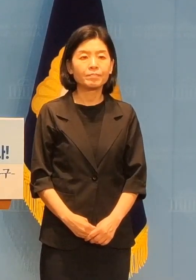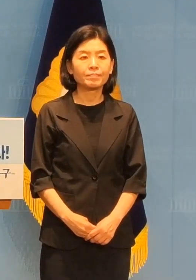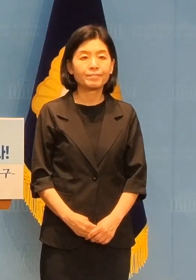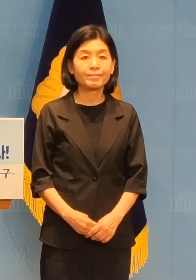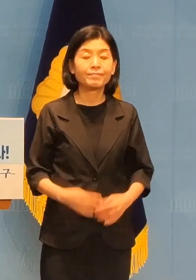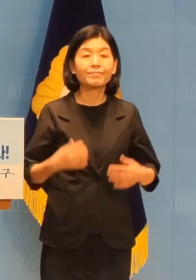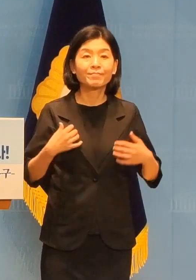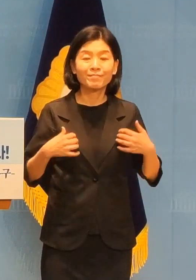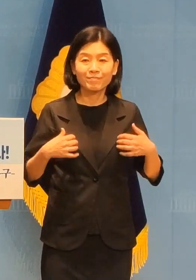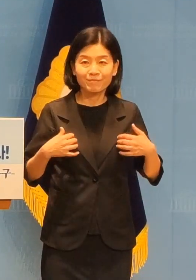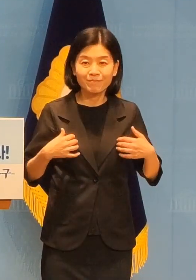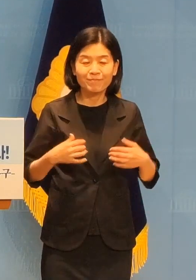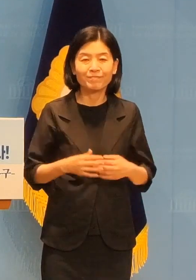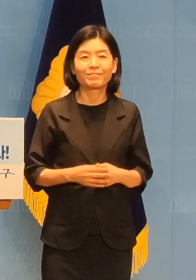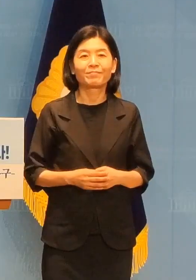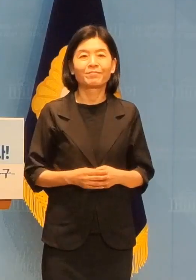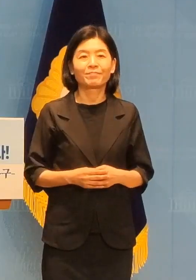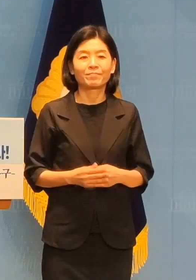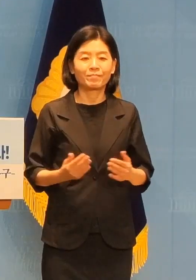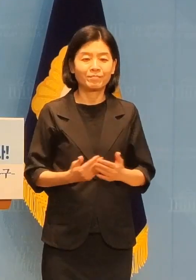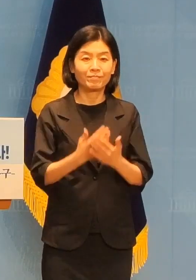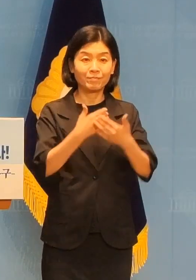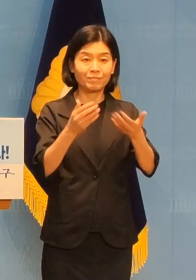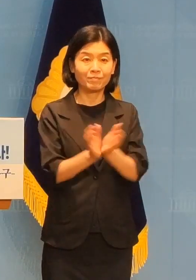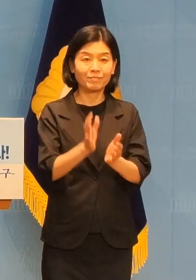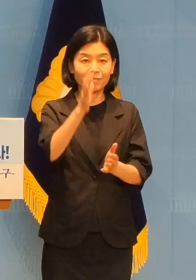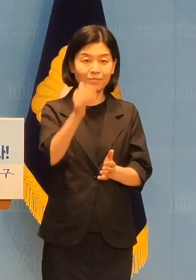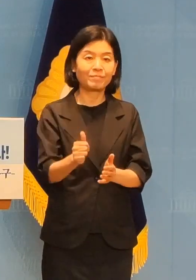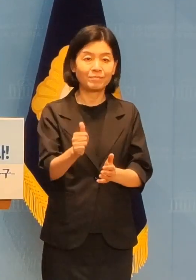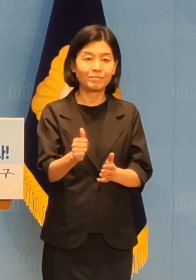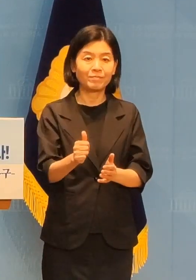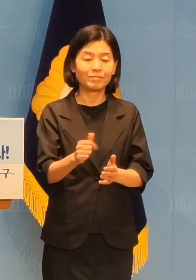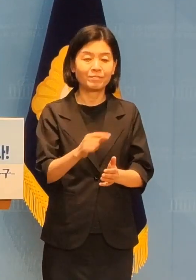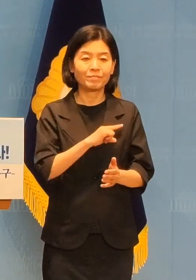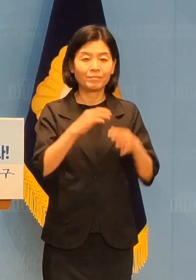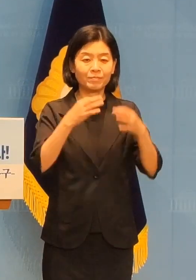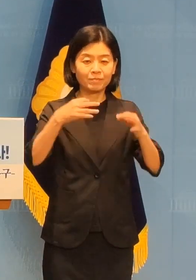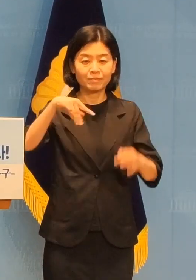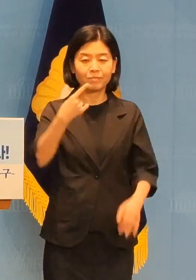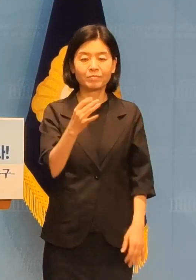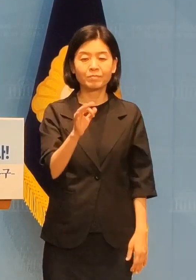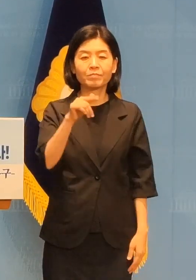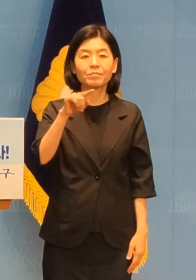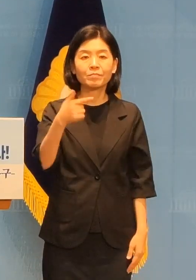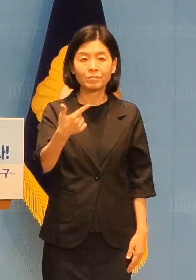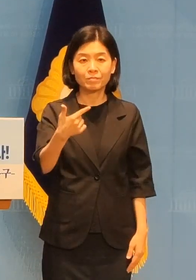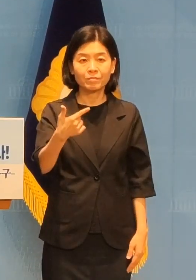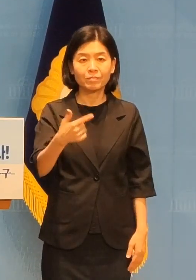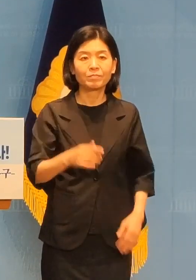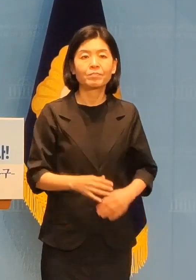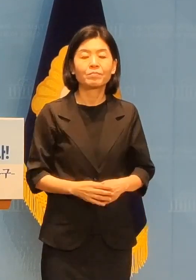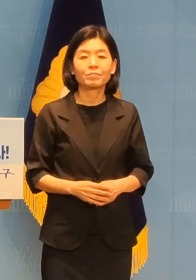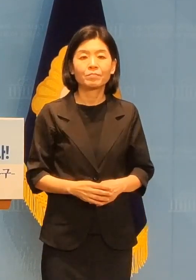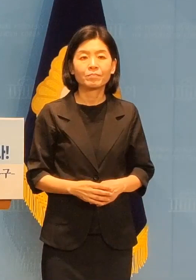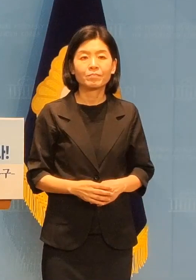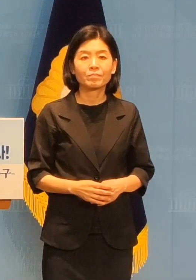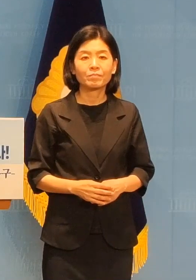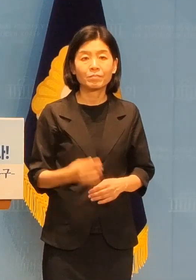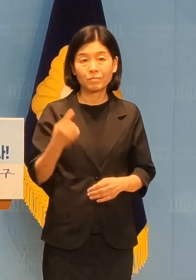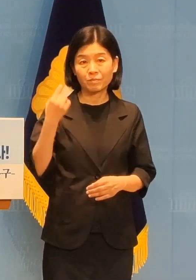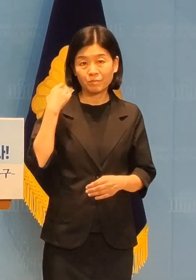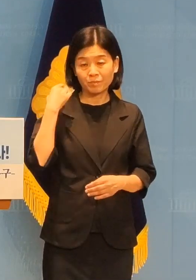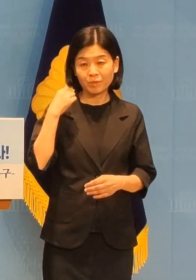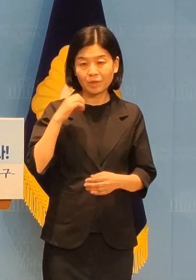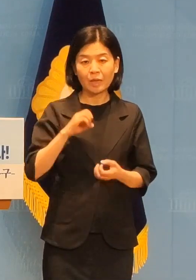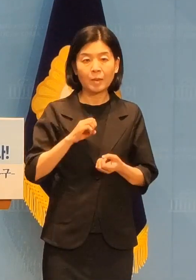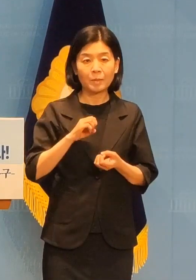반갑습니다. 진보당 당대표 김종훈입니다. 어제 배달 플랫폼 노동자들하고